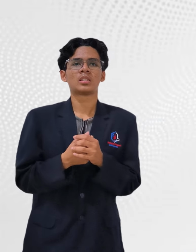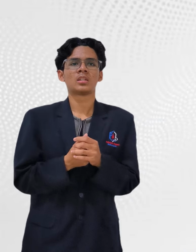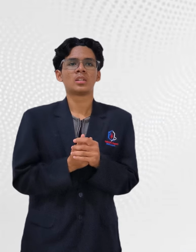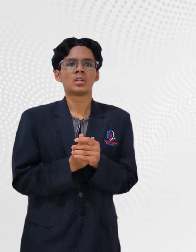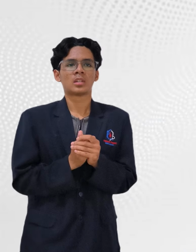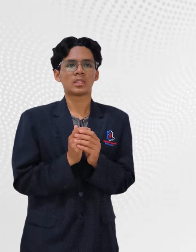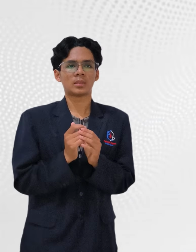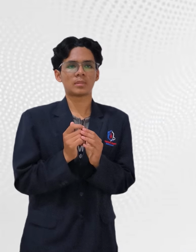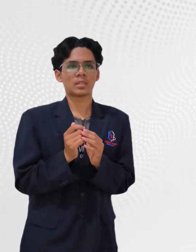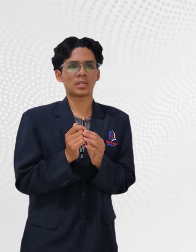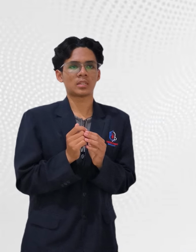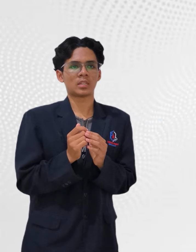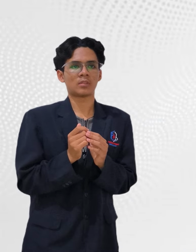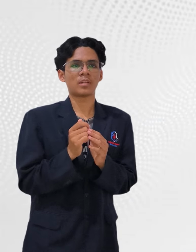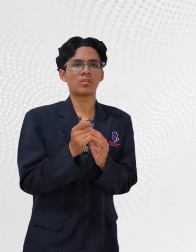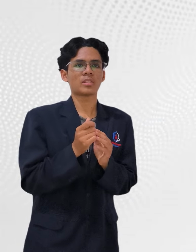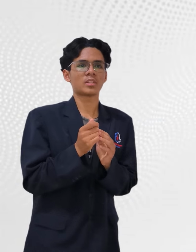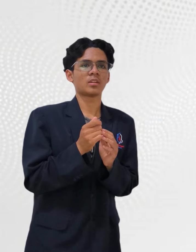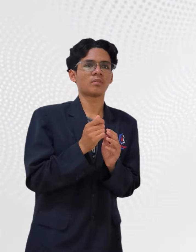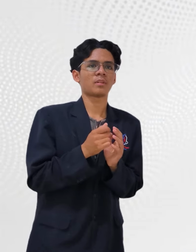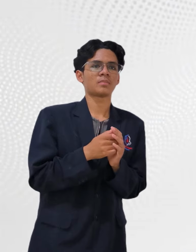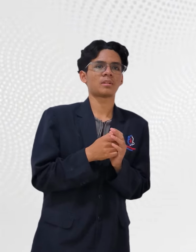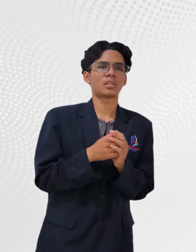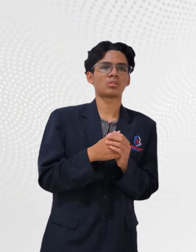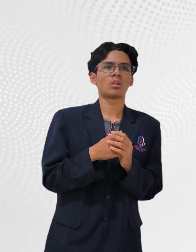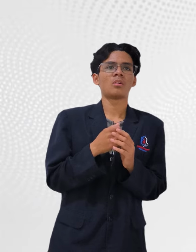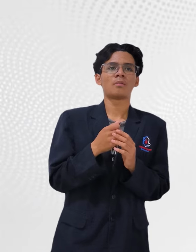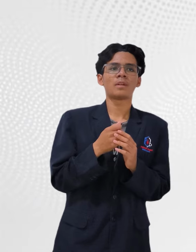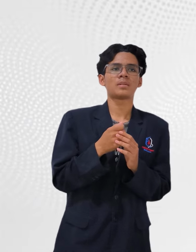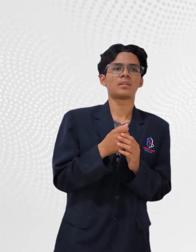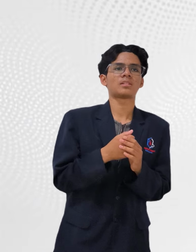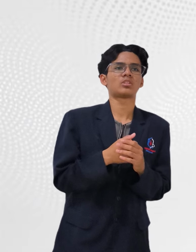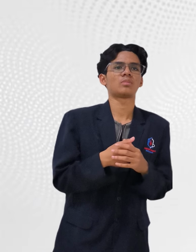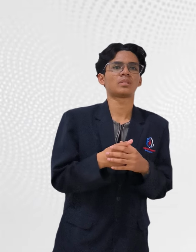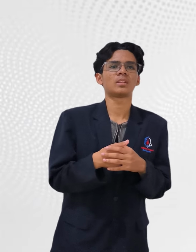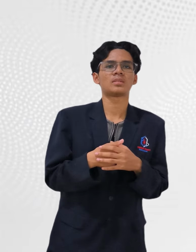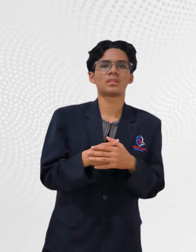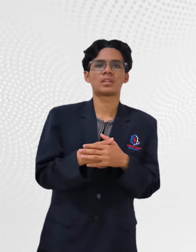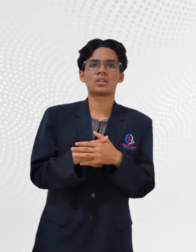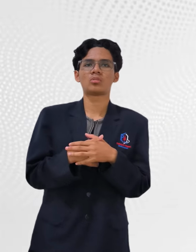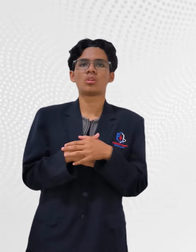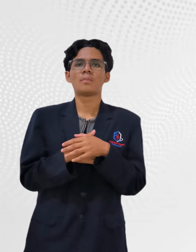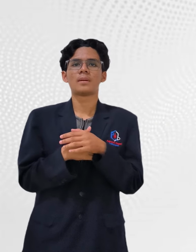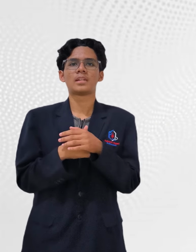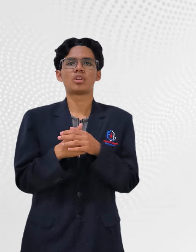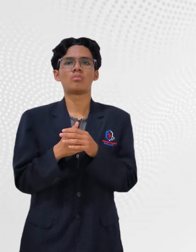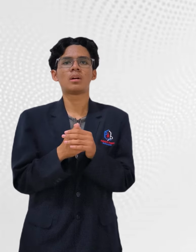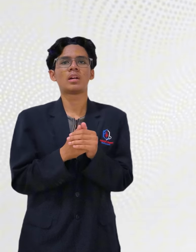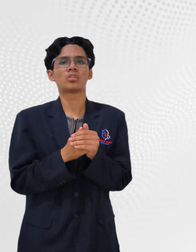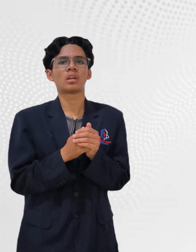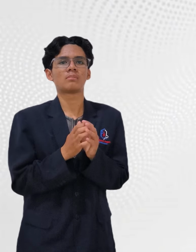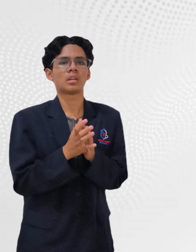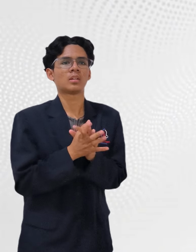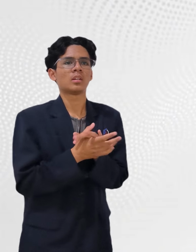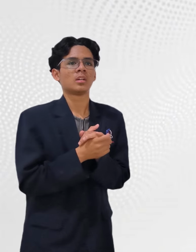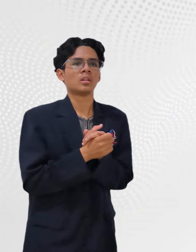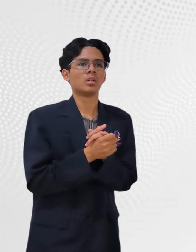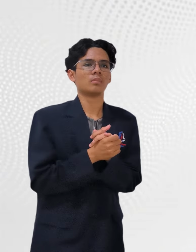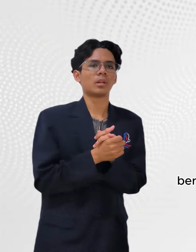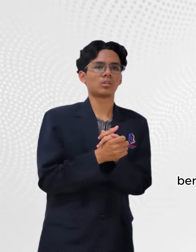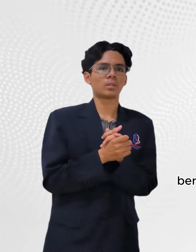Misalnya kita mencari nilai frekuensi V sama dengan 1 per T, sementara itu panjang gelombang atau